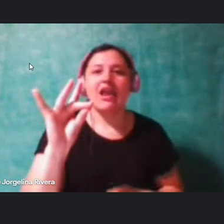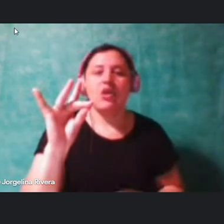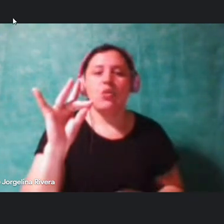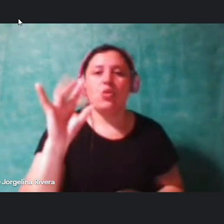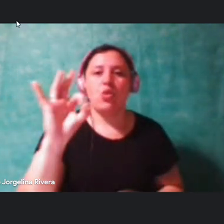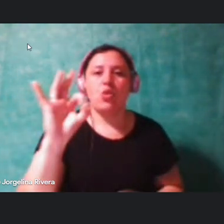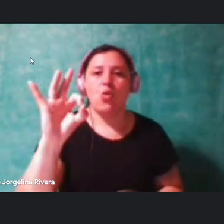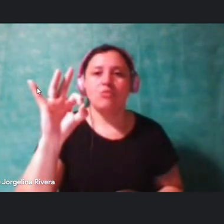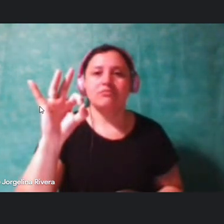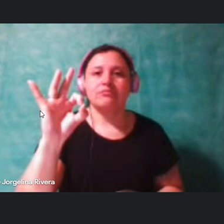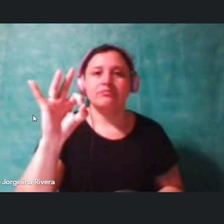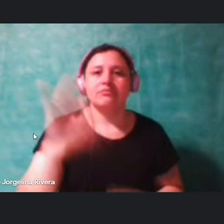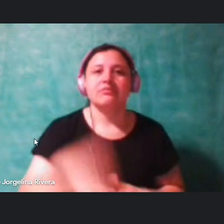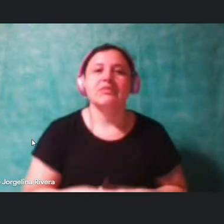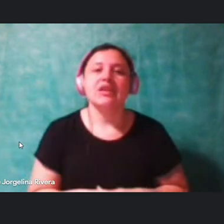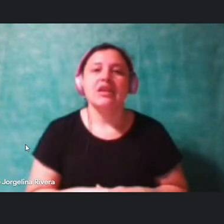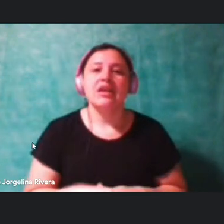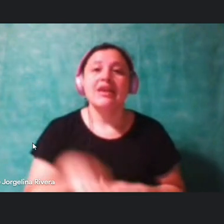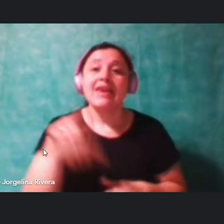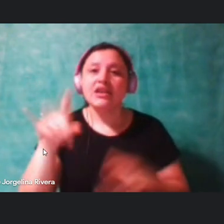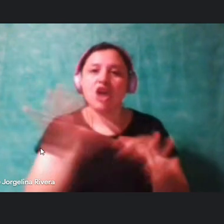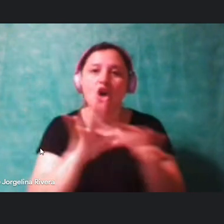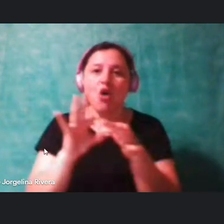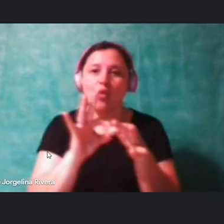principal como auxiliar.